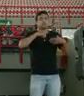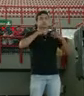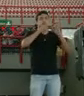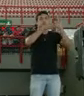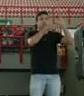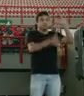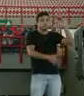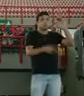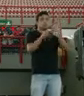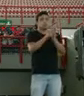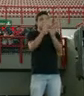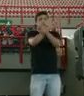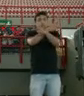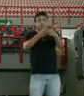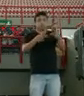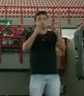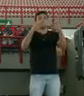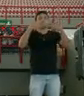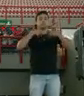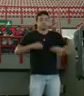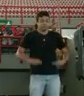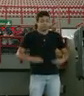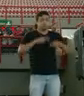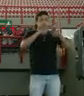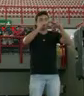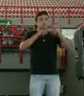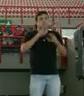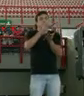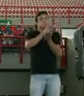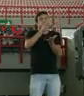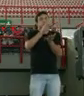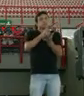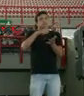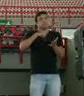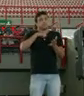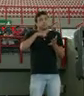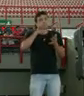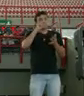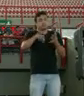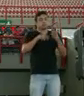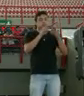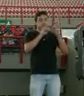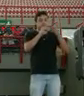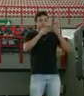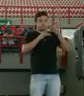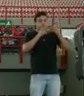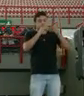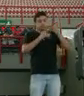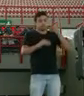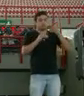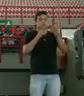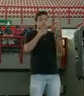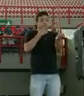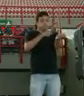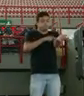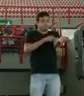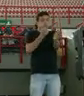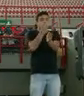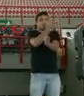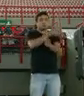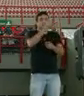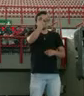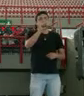dos mamíferos. Então, olha, toda glândula que secreta substâncias fora da corrente sanguínea recebe o nome